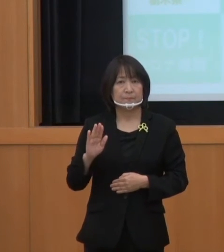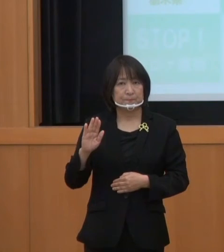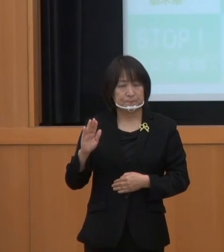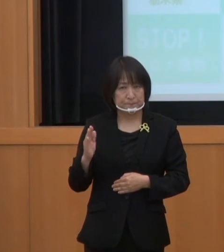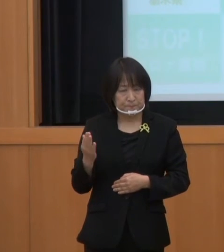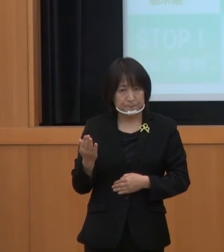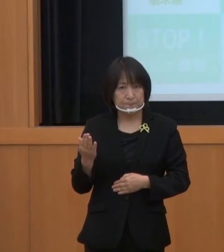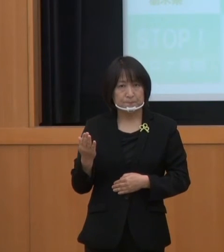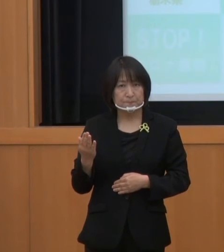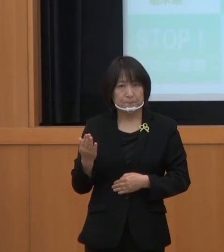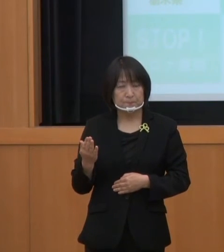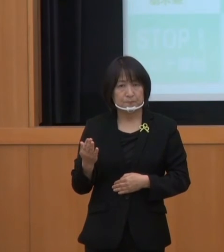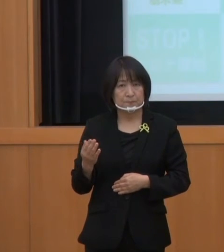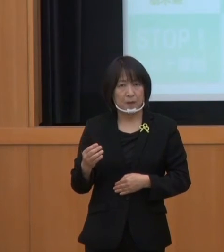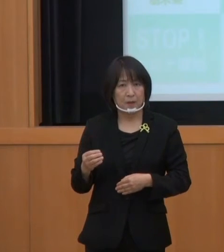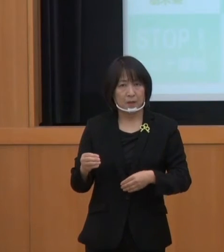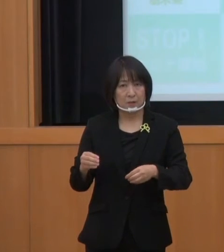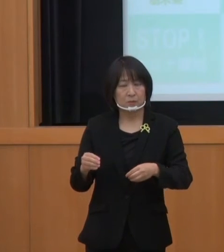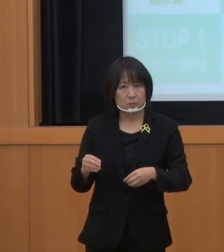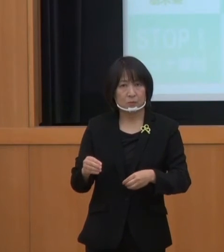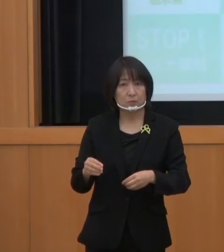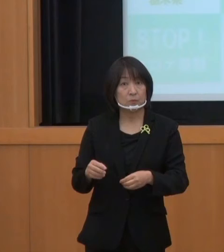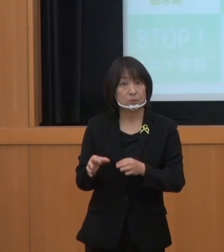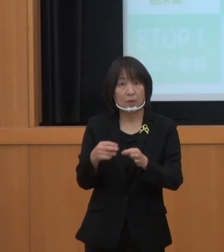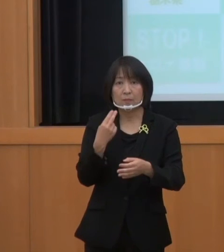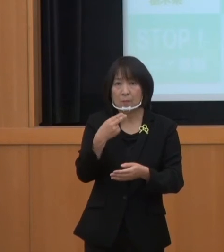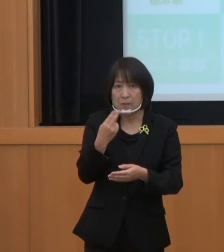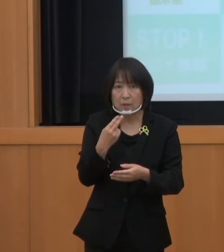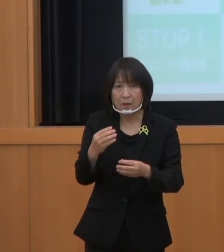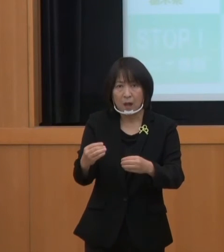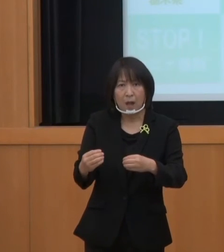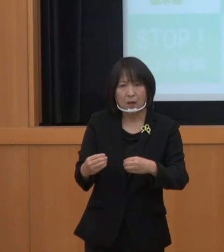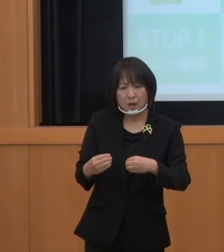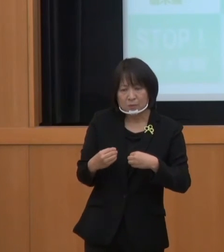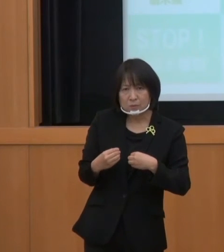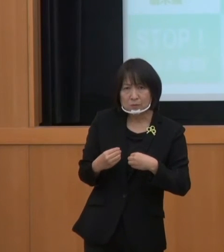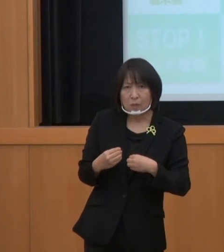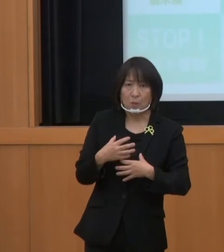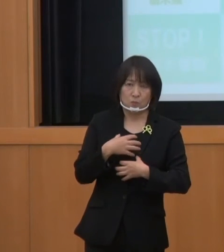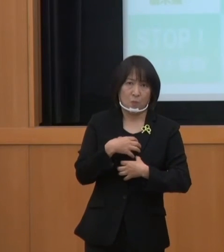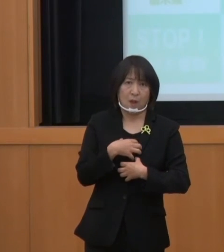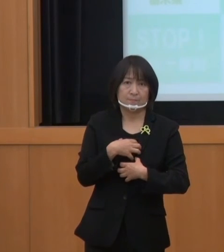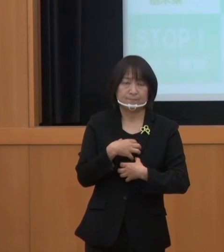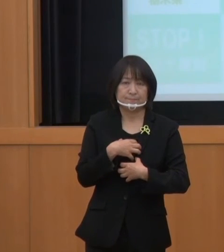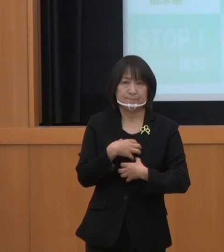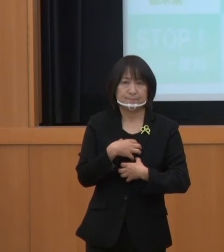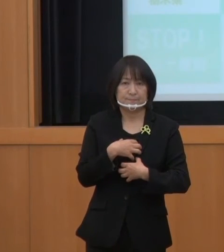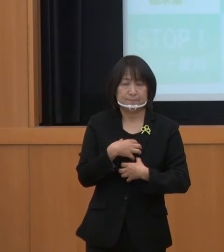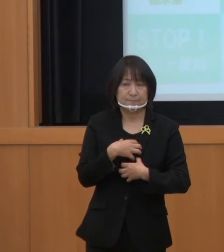って感染するのではないかという心配、不安が